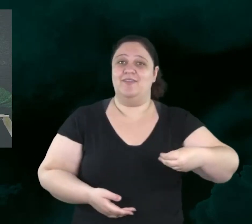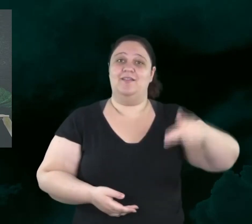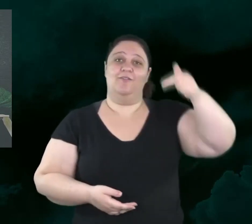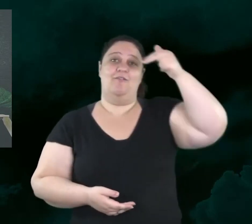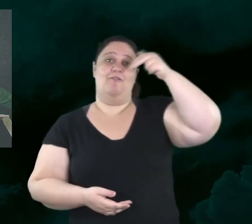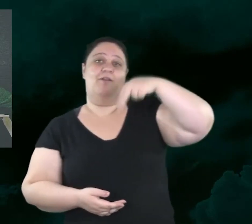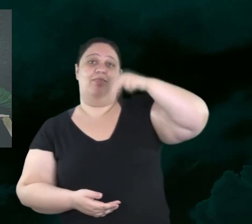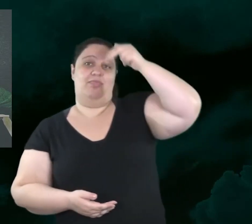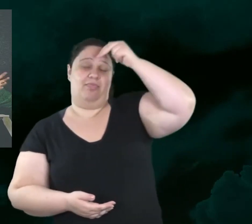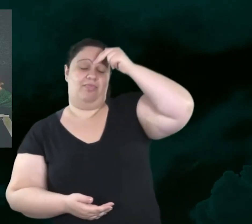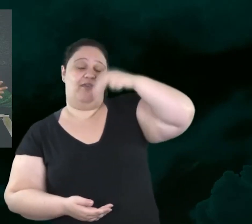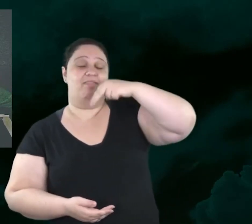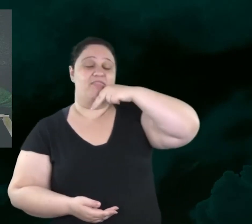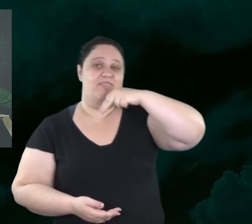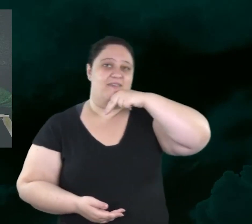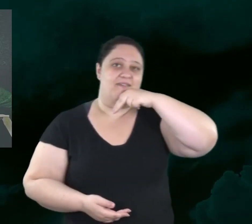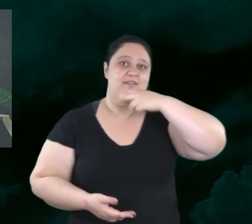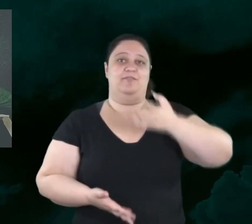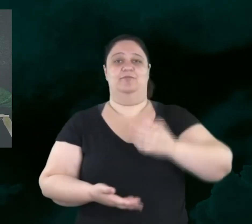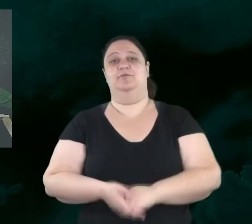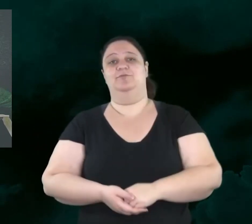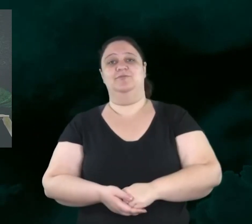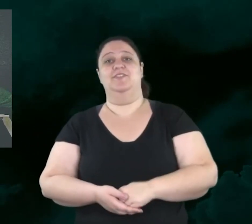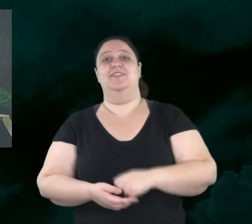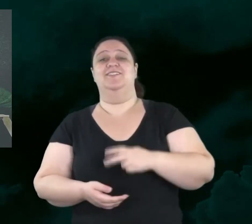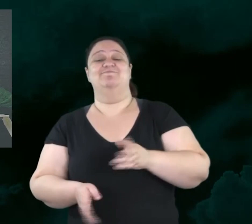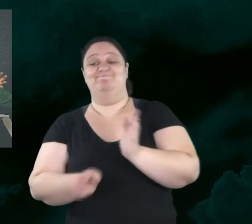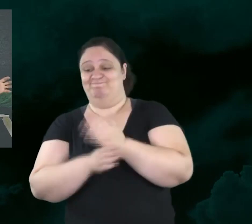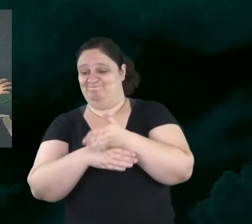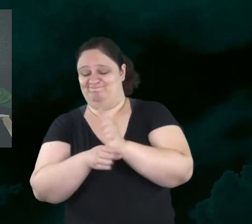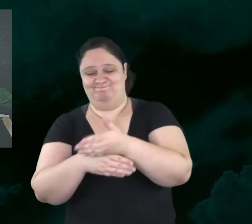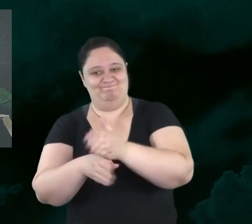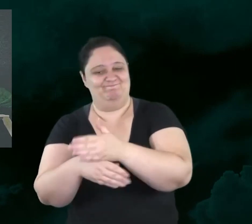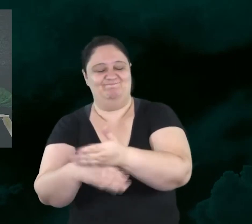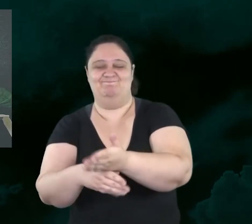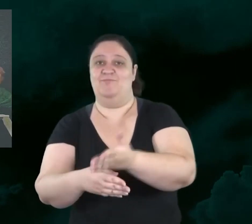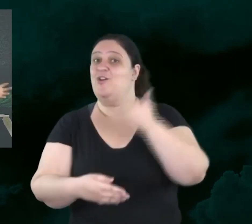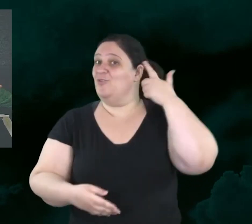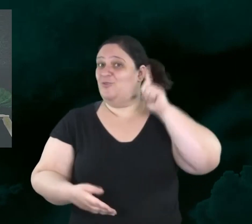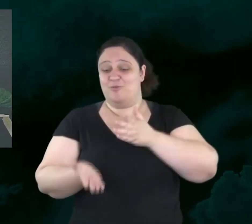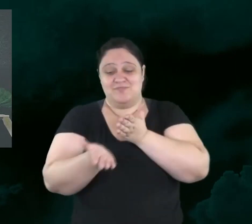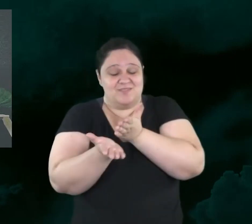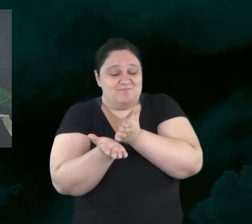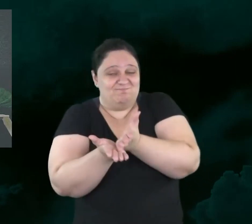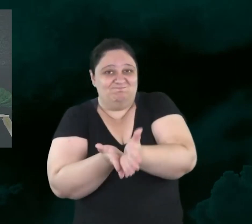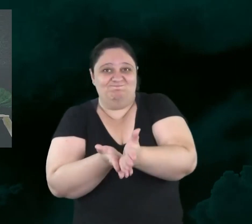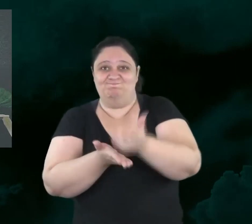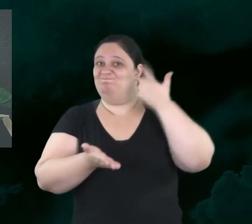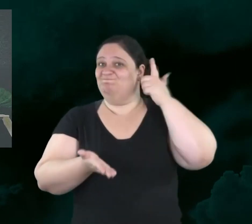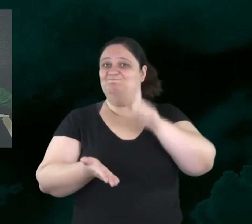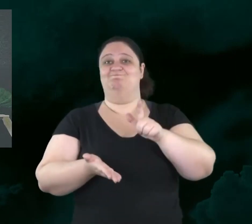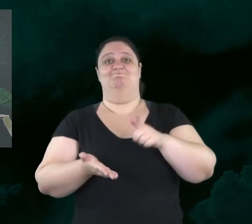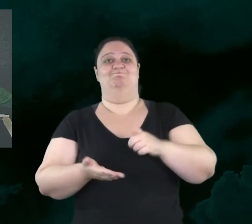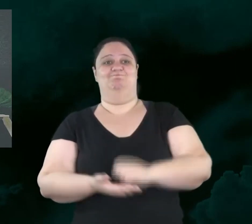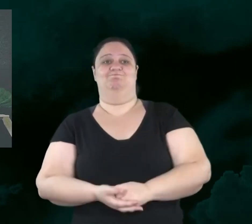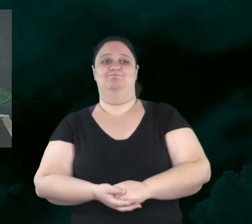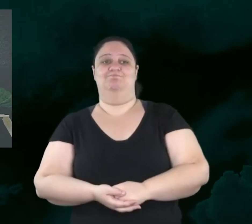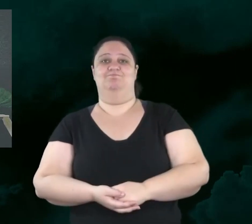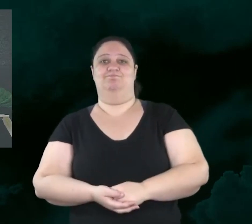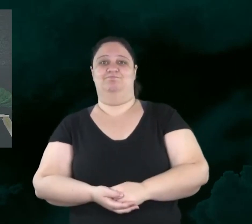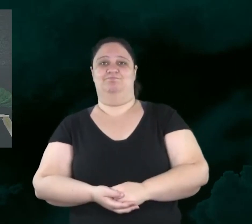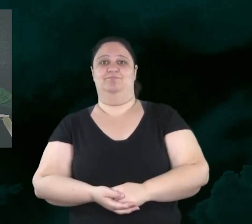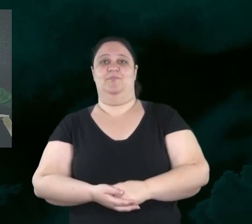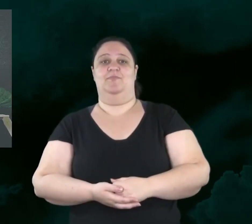gerações estão se perdendo nisso, estão sem uma referência, né? Portanto,